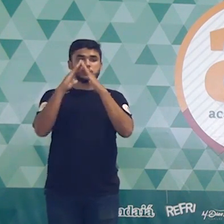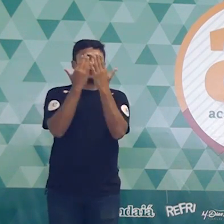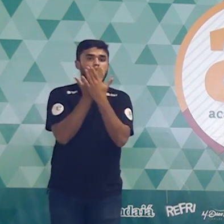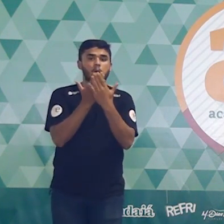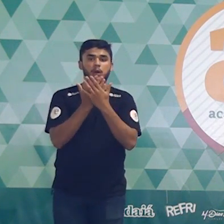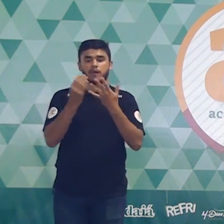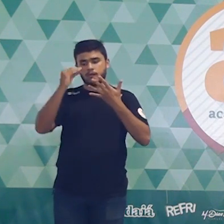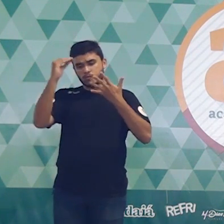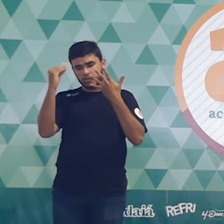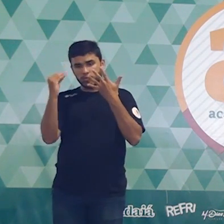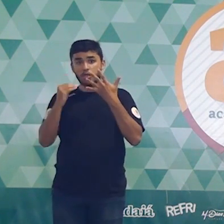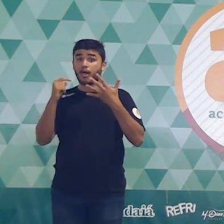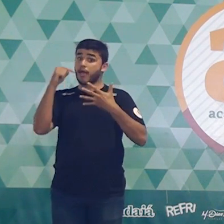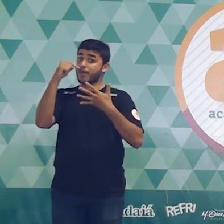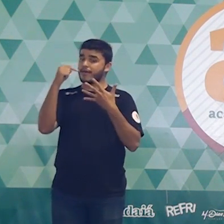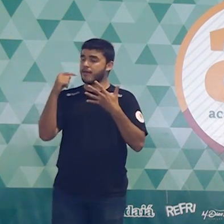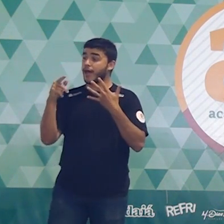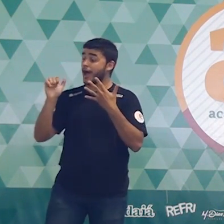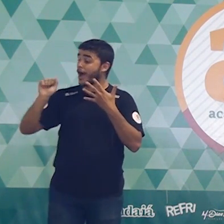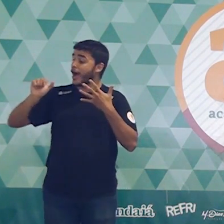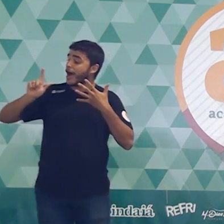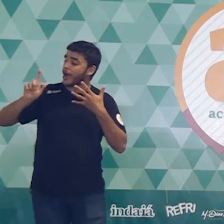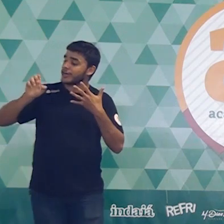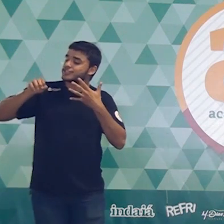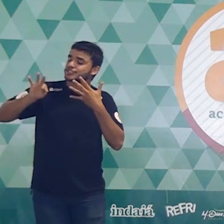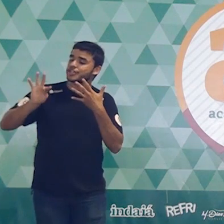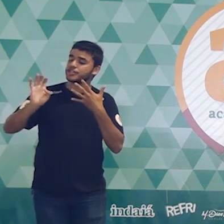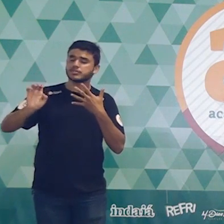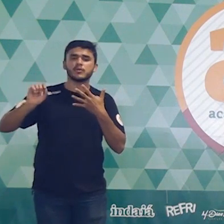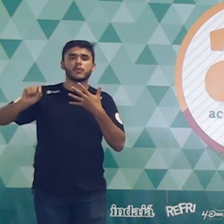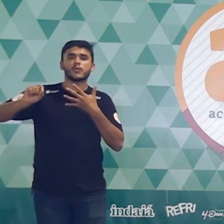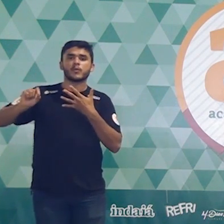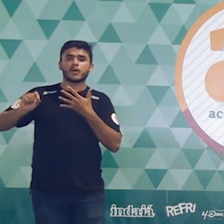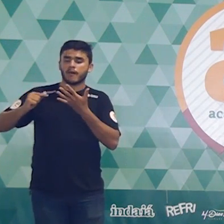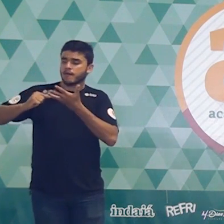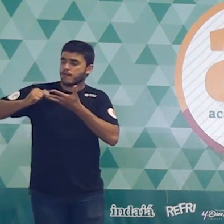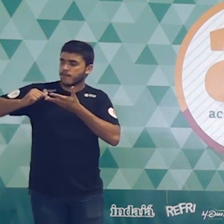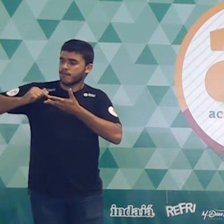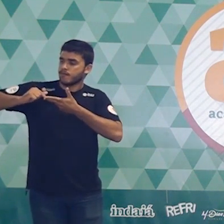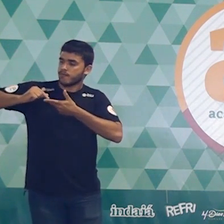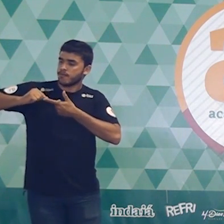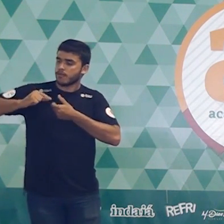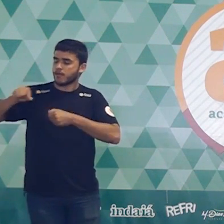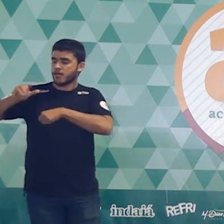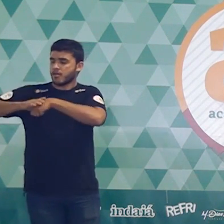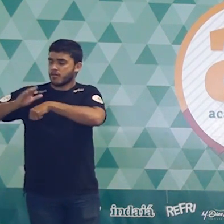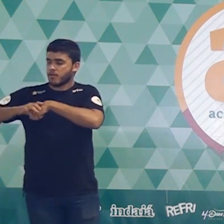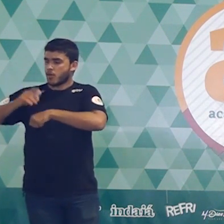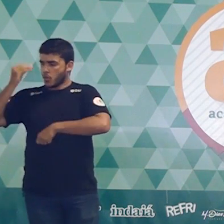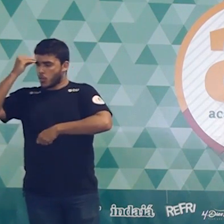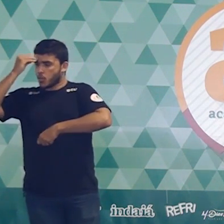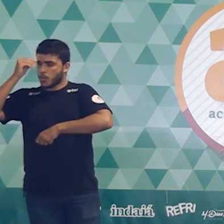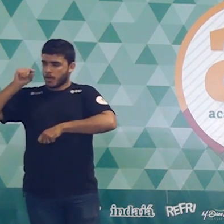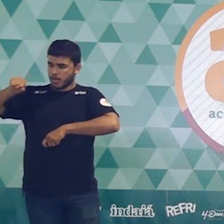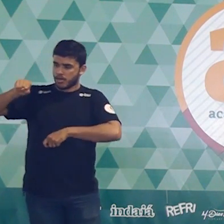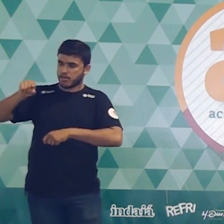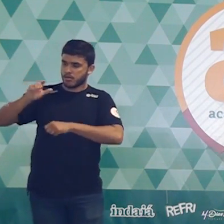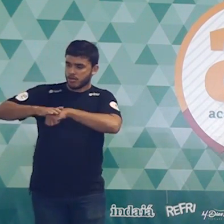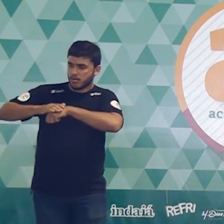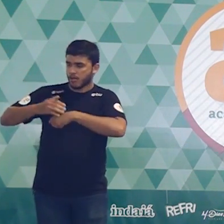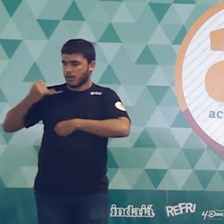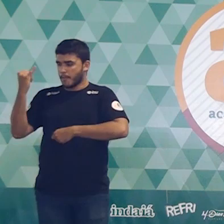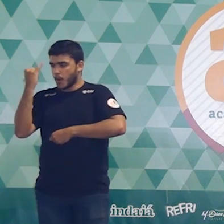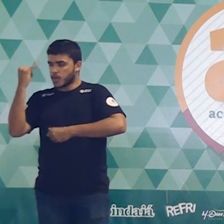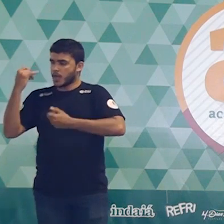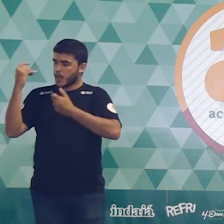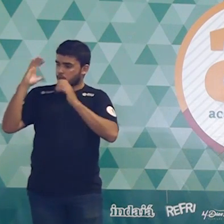os próprios cidadãos em ativismo social, desempenhando o seu ativismo, são os agentes, são os pilares sociais.